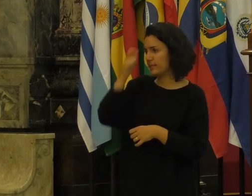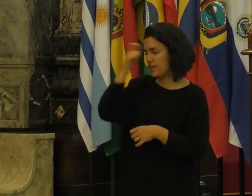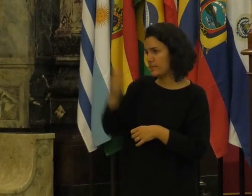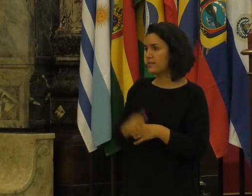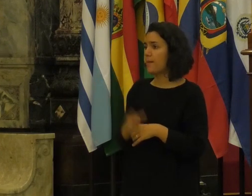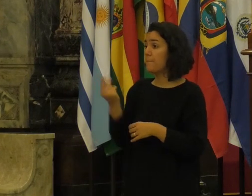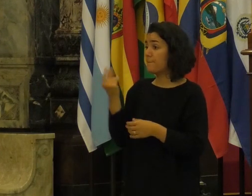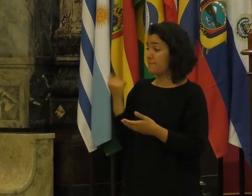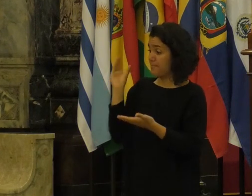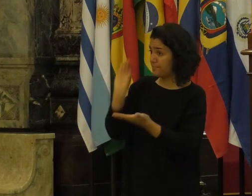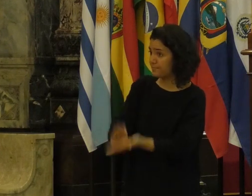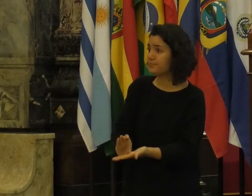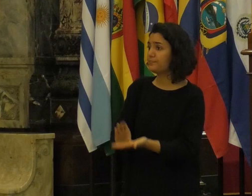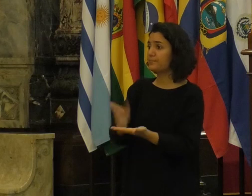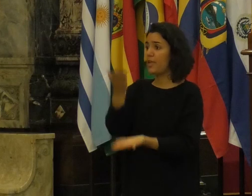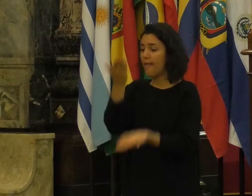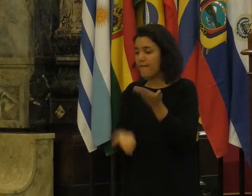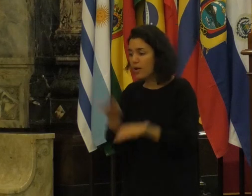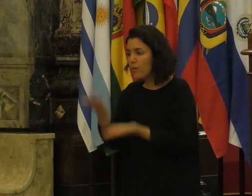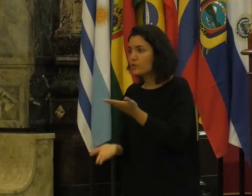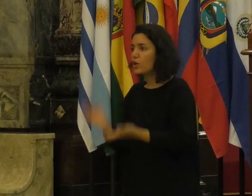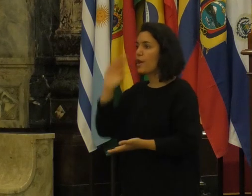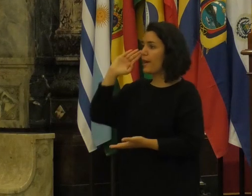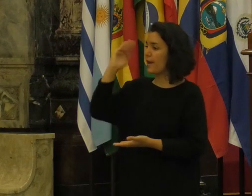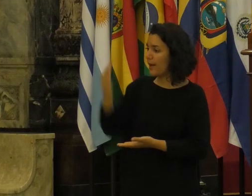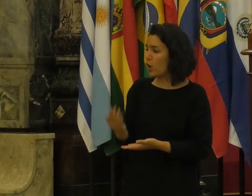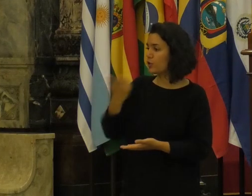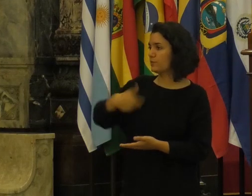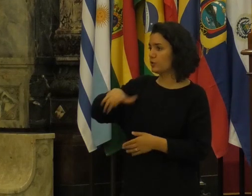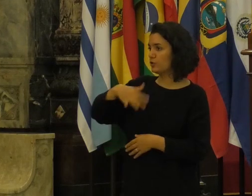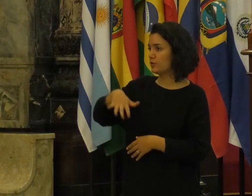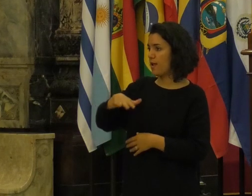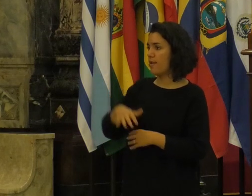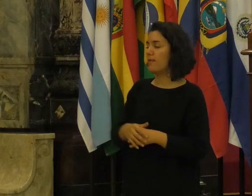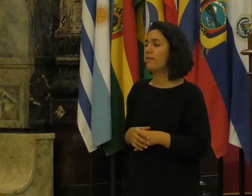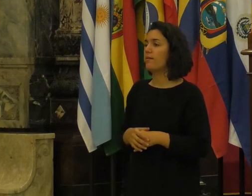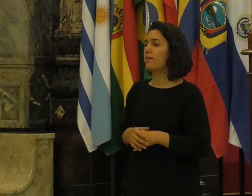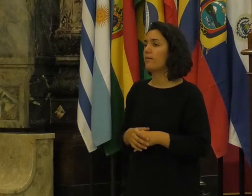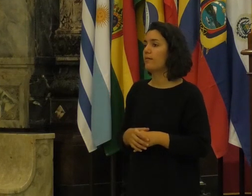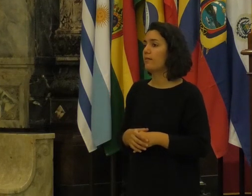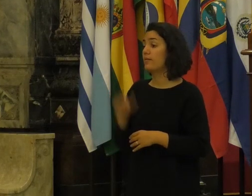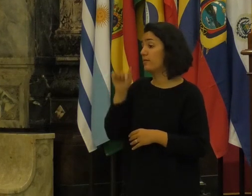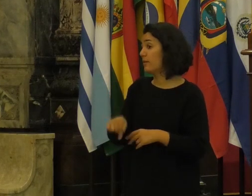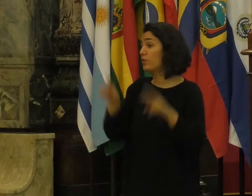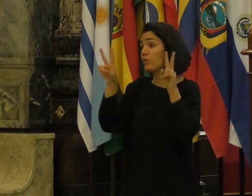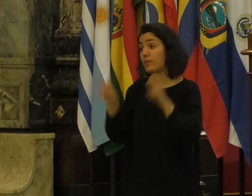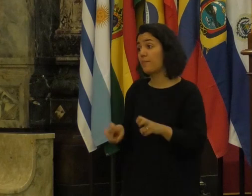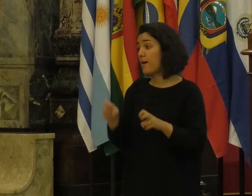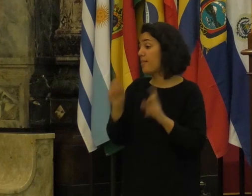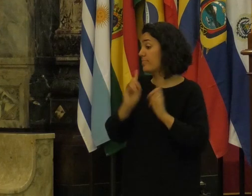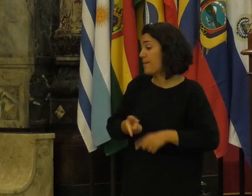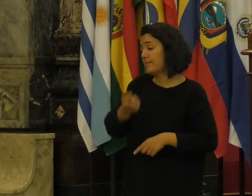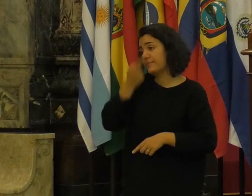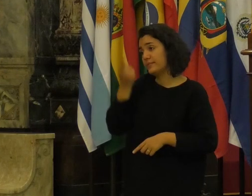financiamiento, evaluación, reconocimiento social. Y esto es un tema también muy